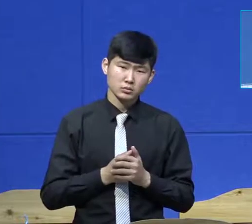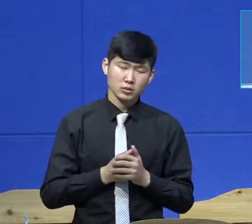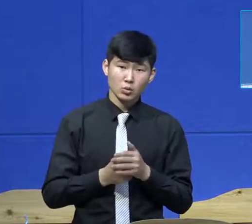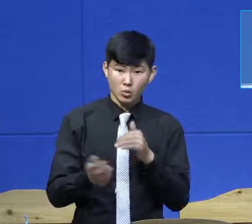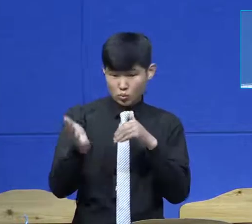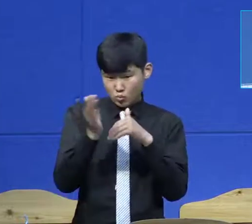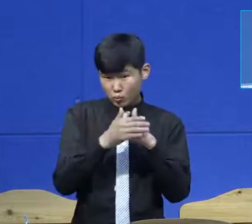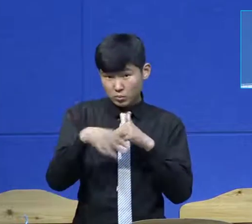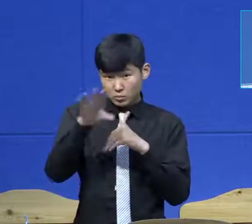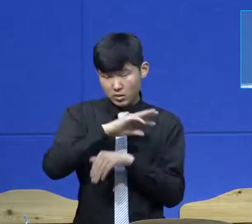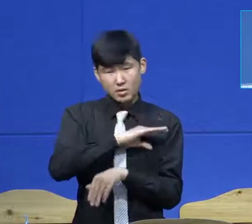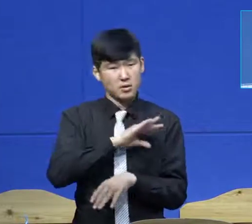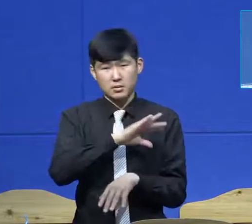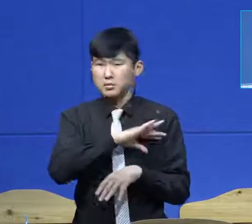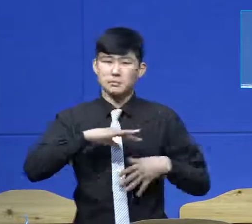Үхлээс бид айдаггүй.